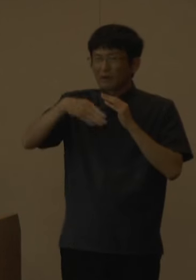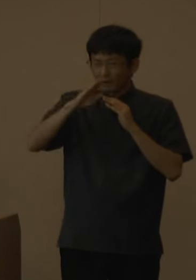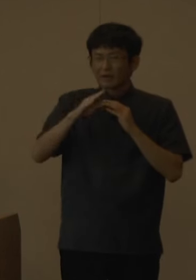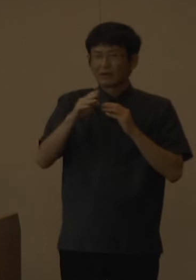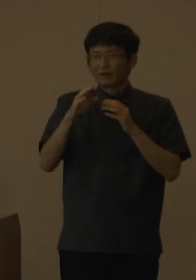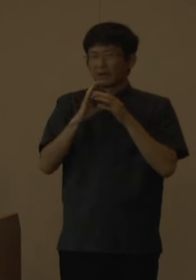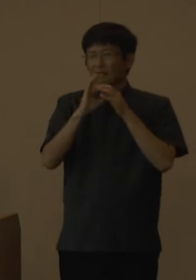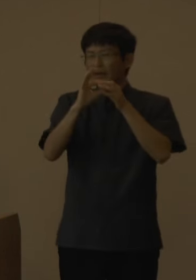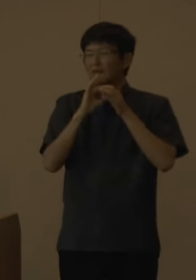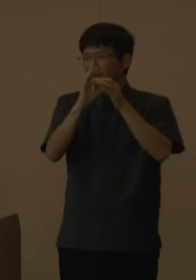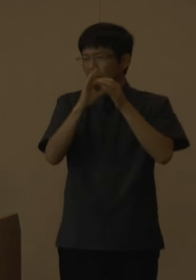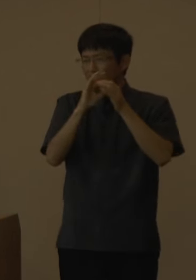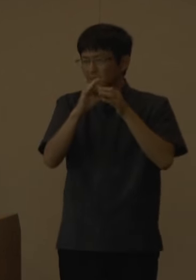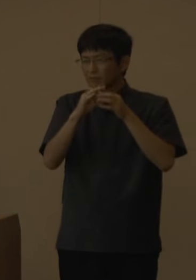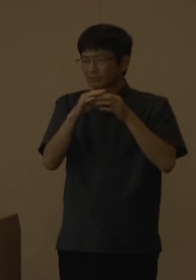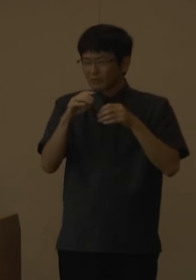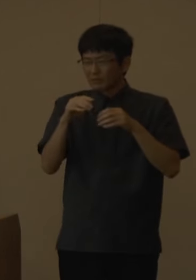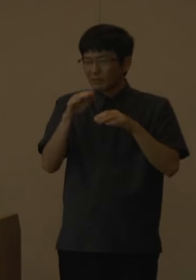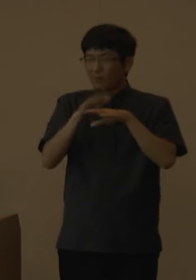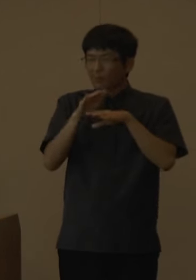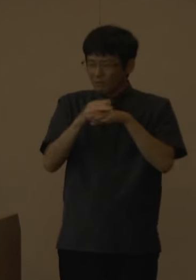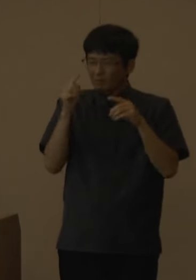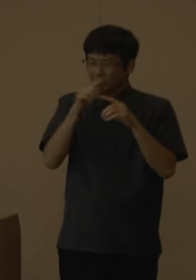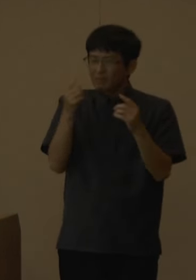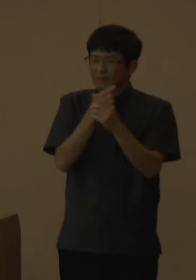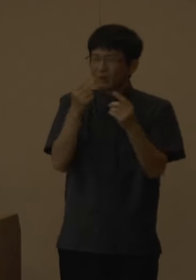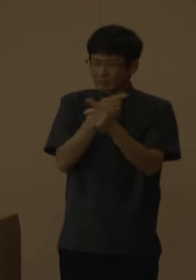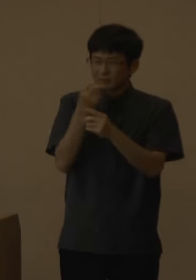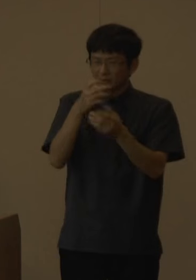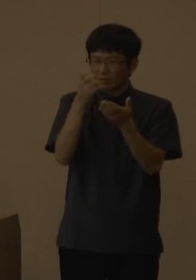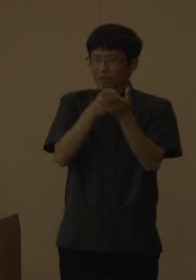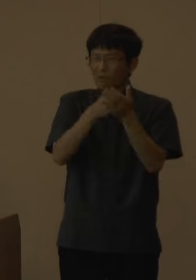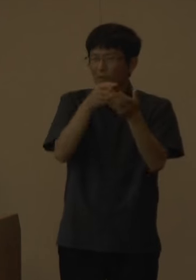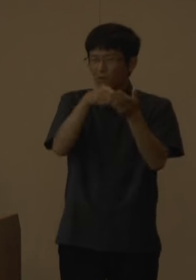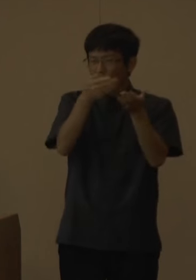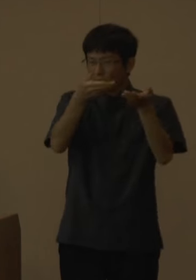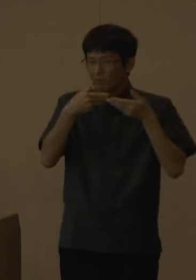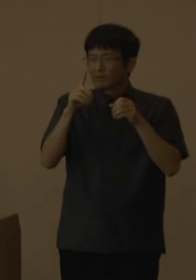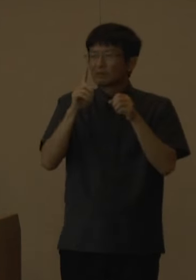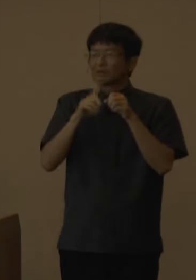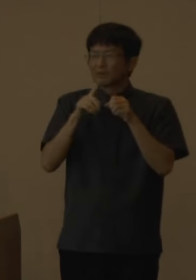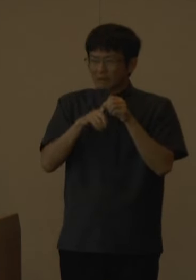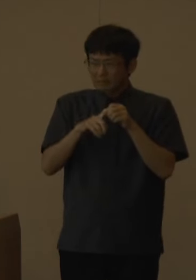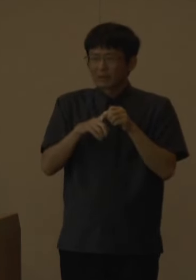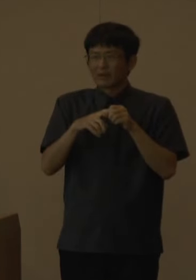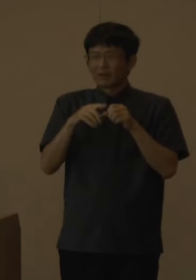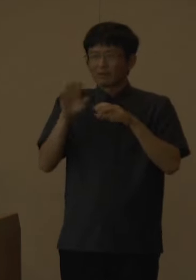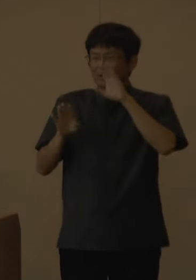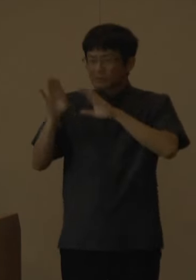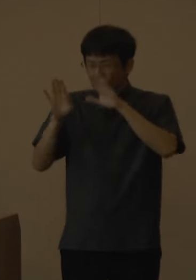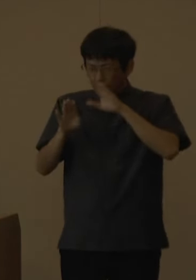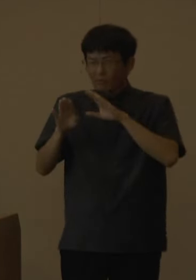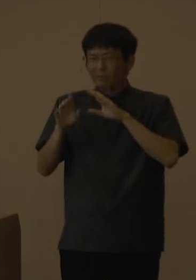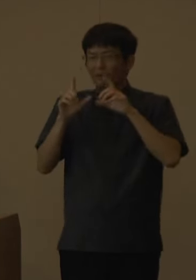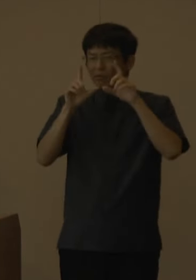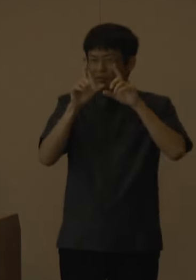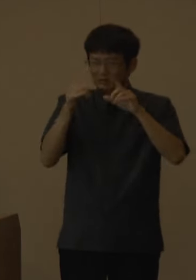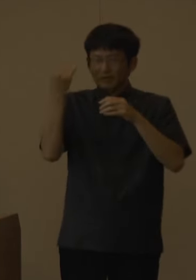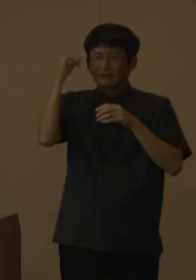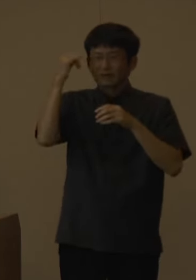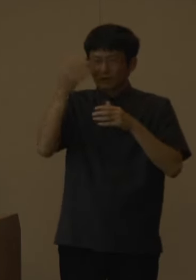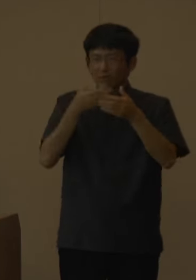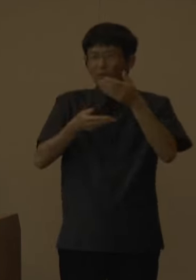連絡体制の見直しを含め、今回のその法律適用についての状況についてもまた意見交換をするということにしております。